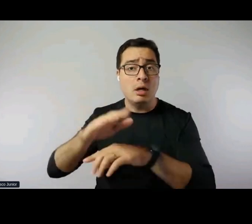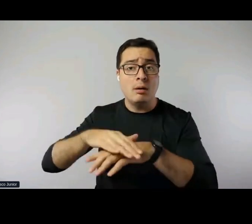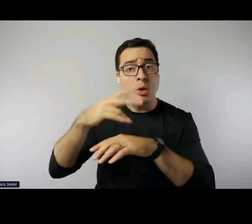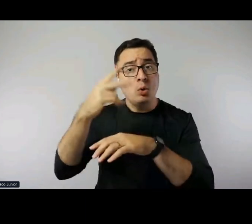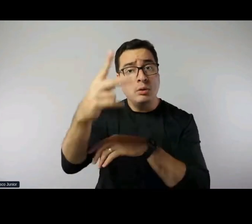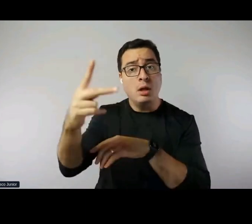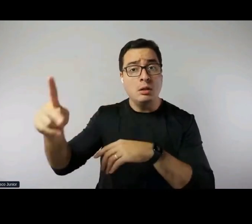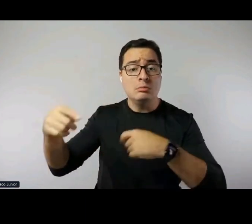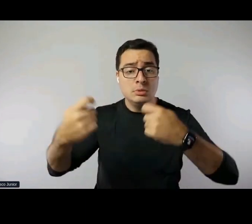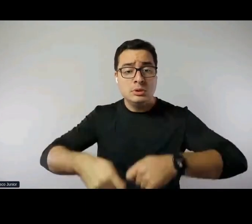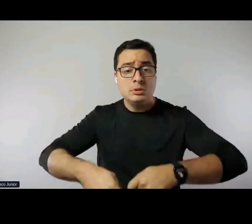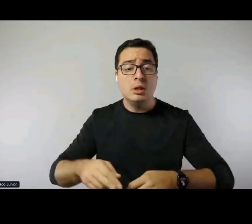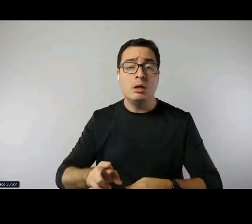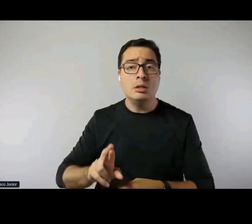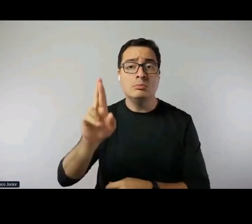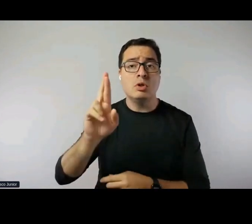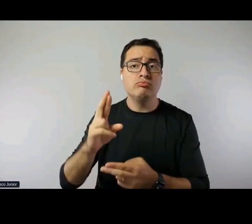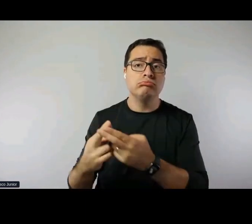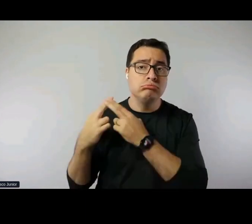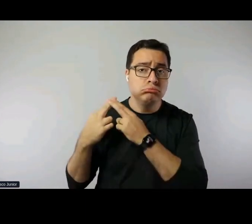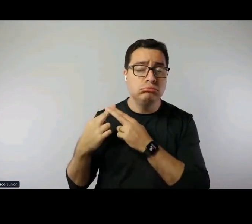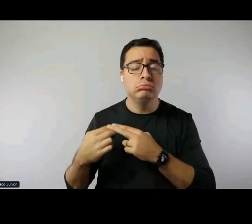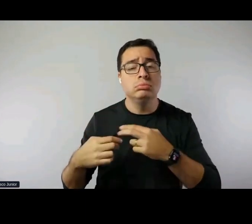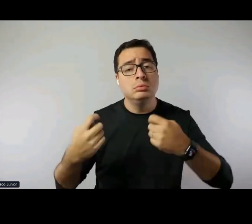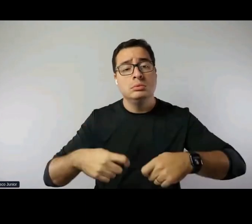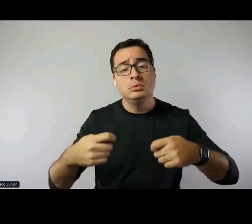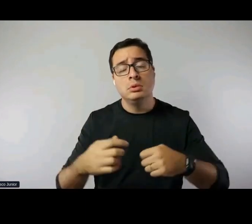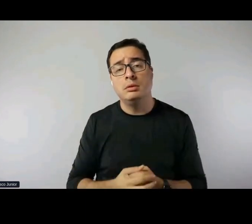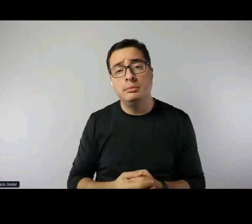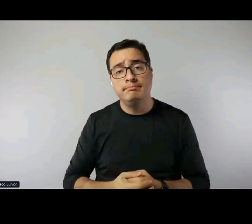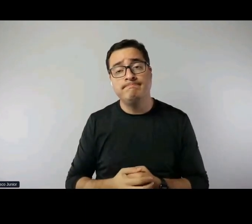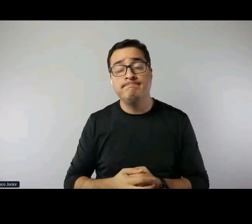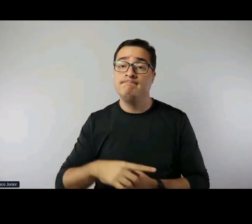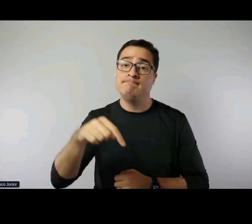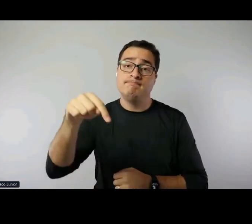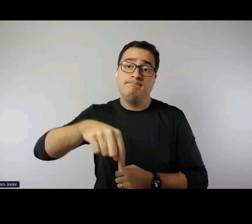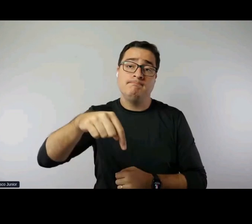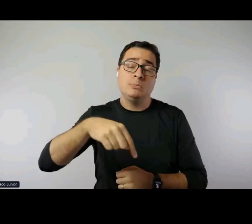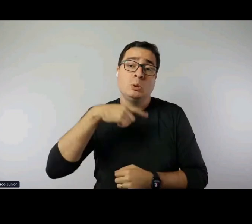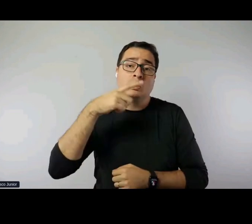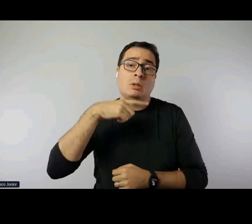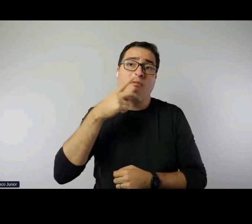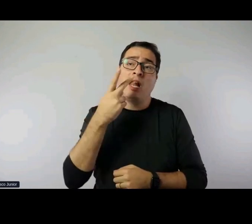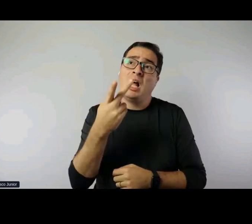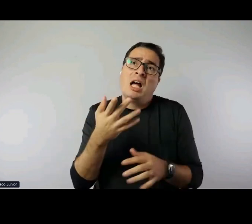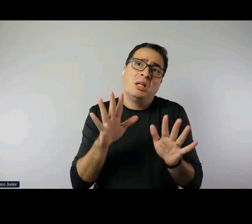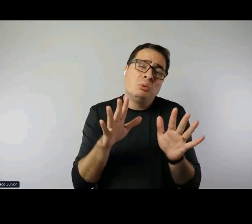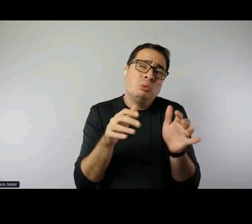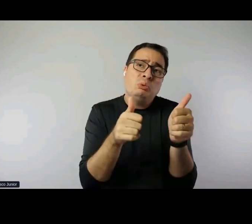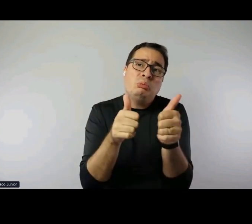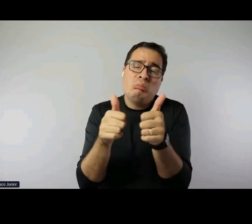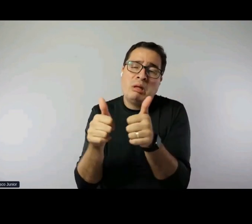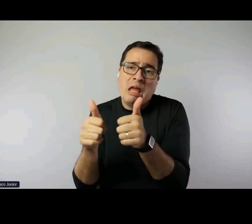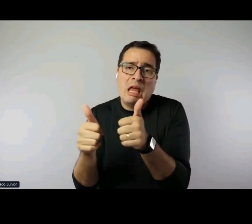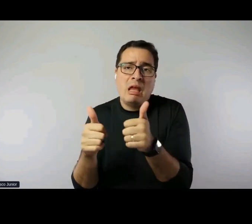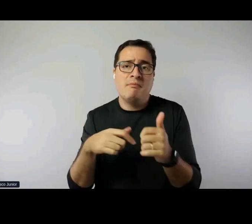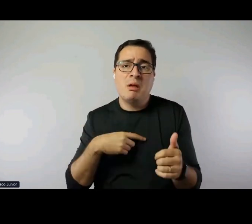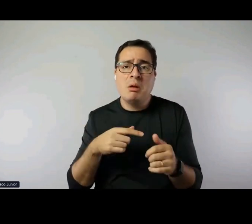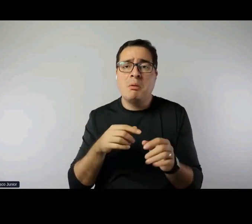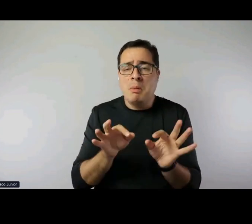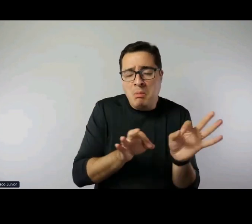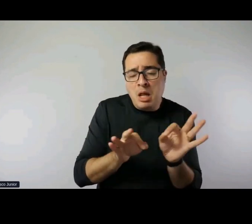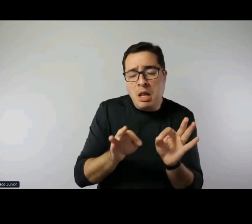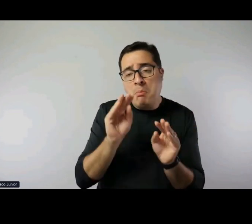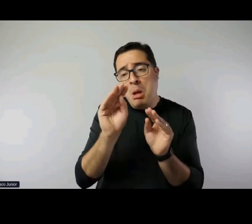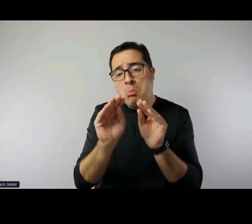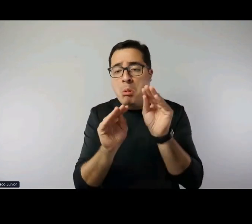responsabilidade. E nesse caso não tem como dizer que está tudo bem, vai colocando uma feature aqui, uma feature